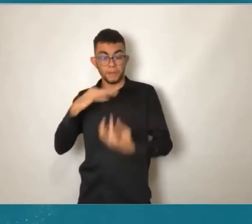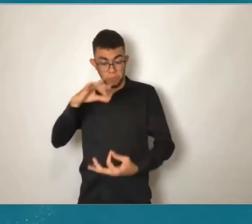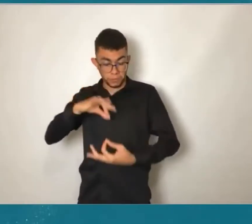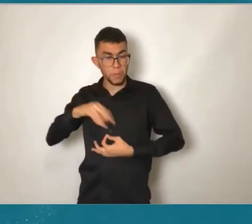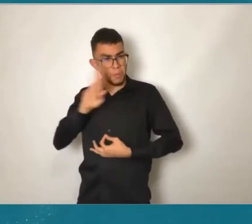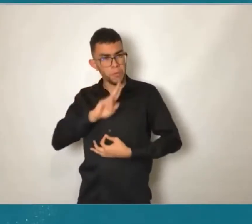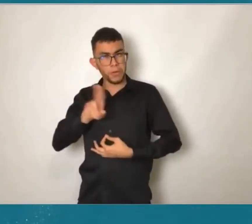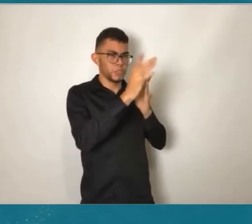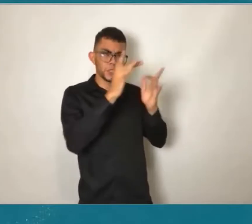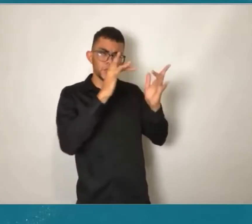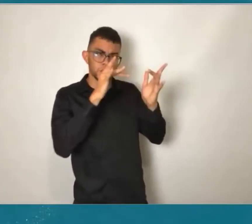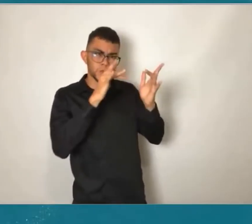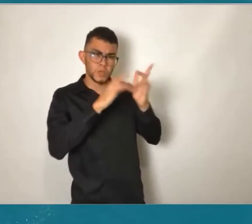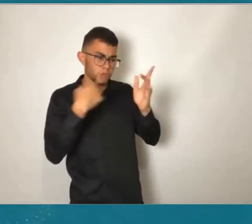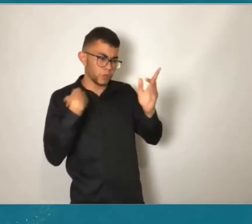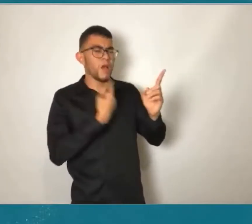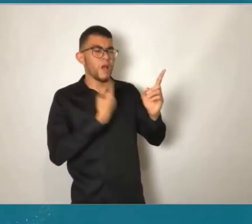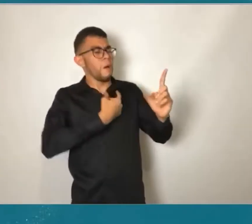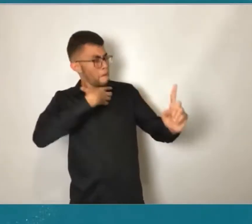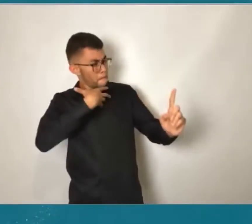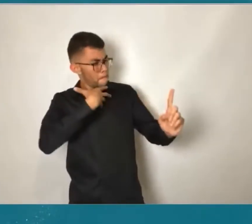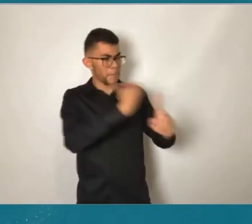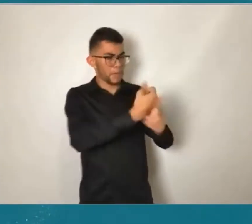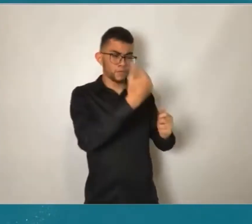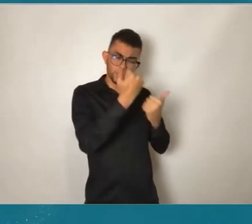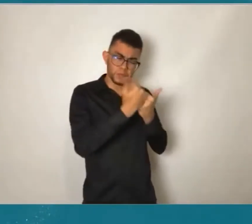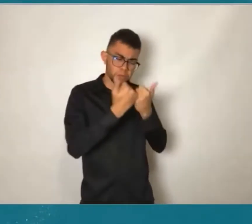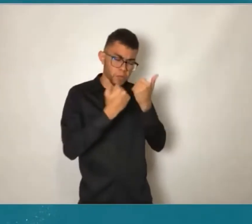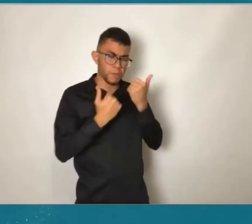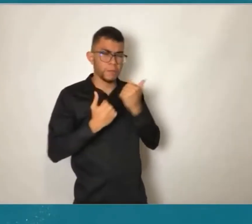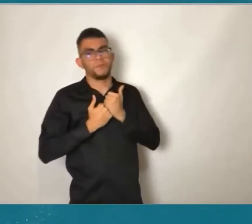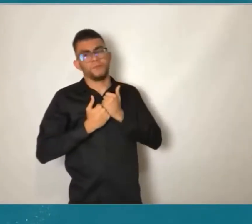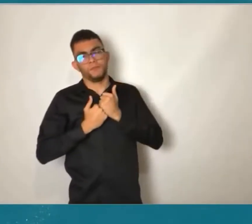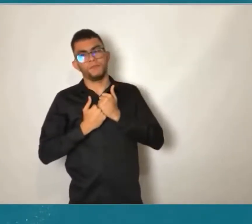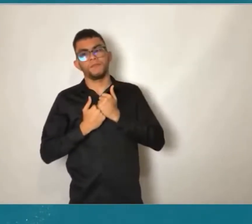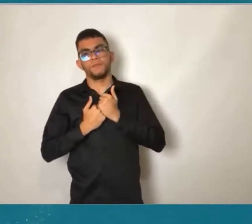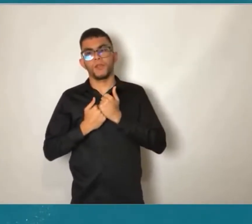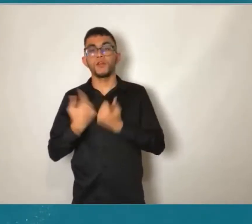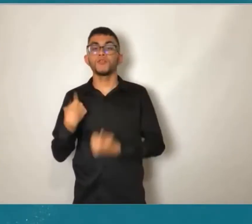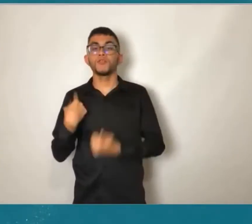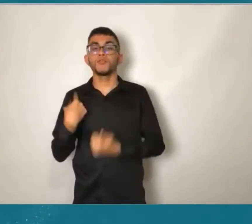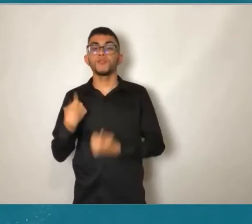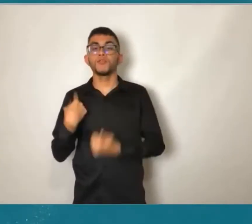filho varão. Quem quer fazer parte do filho varão?